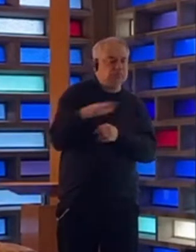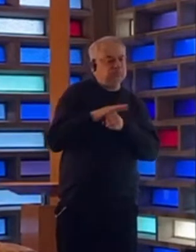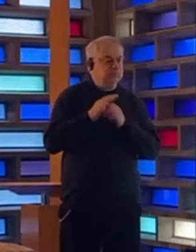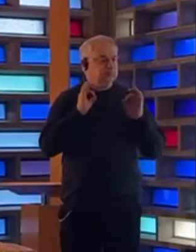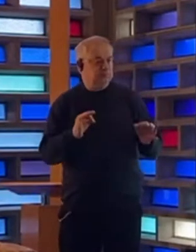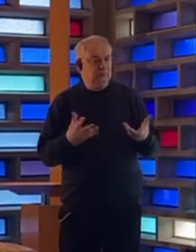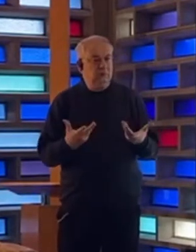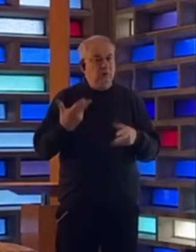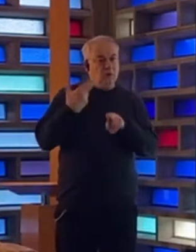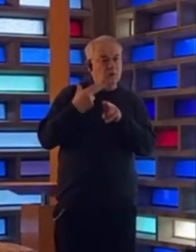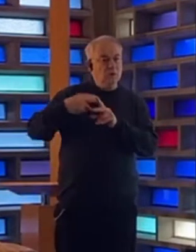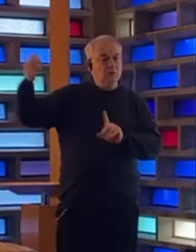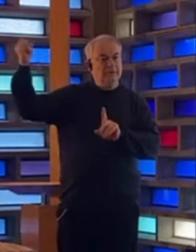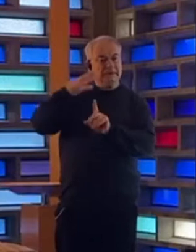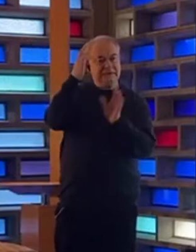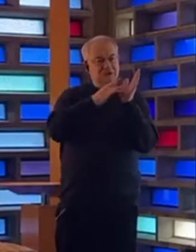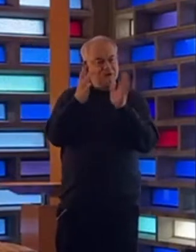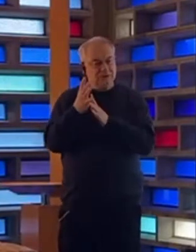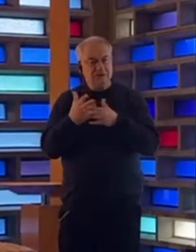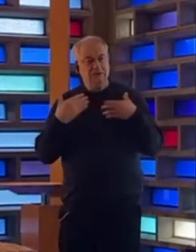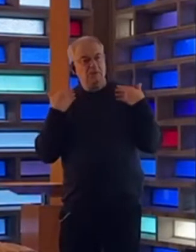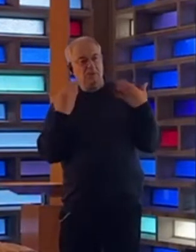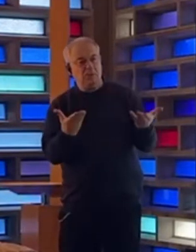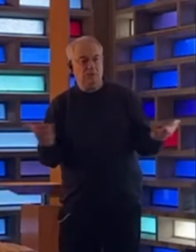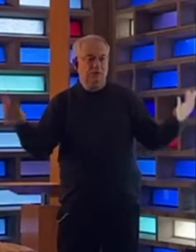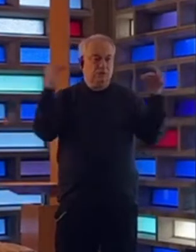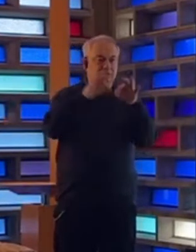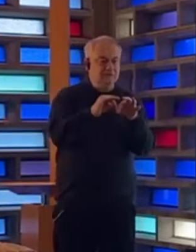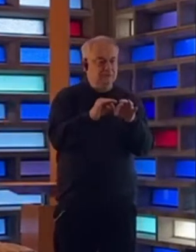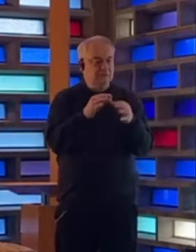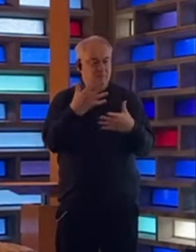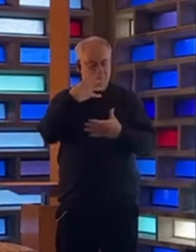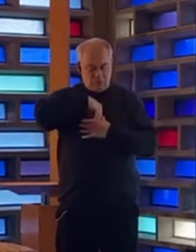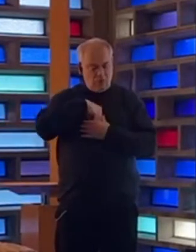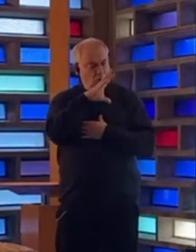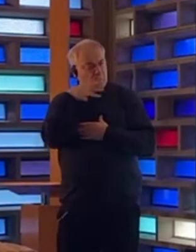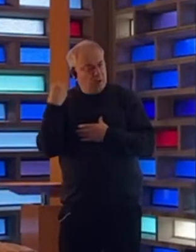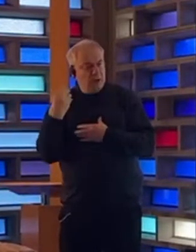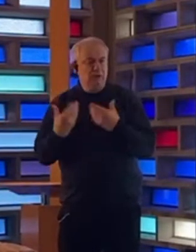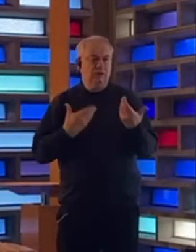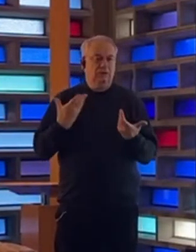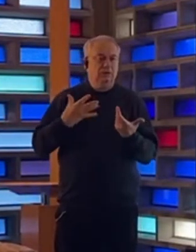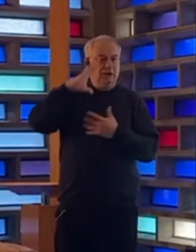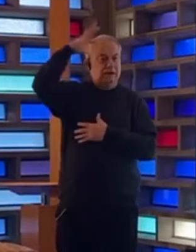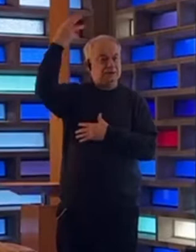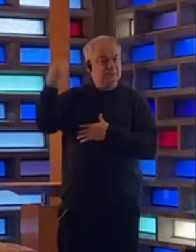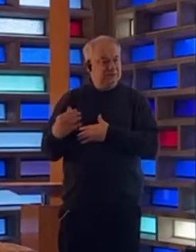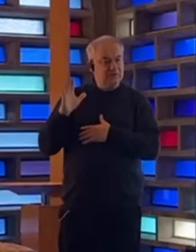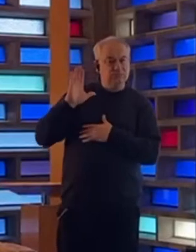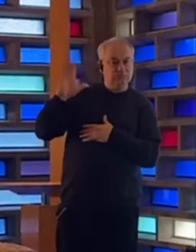au nom du Christ qui nous donne rendez-vous dans notre humanité. Et au nom de l'Esprit Saint, souffle de